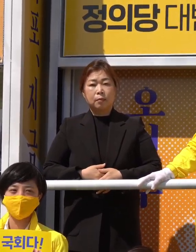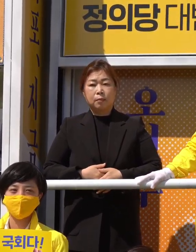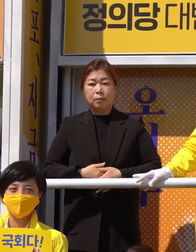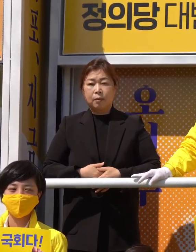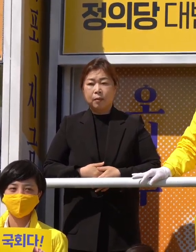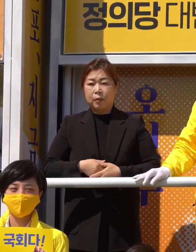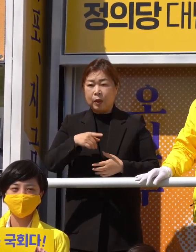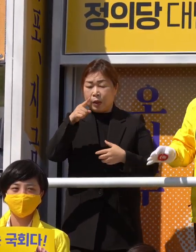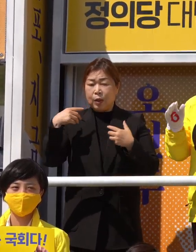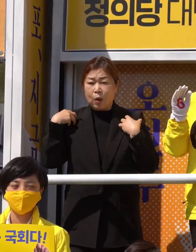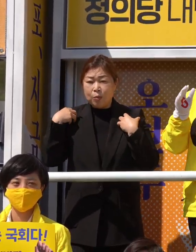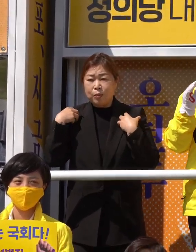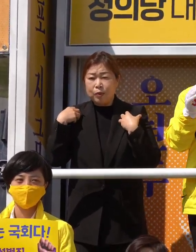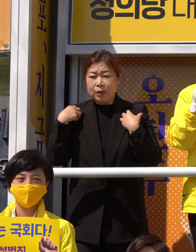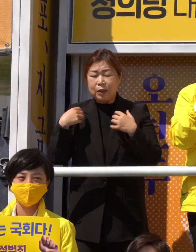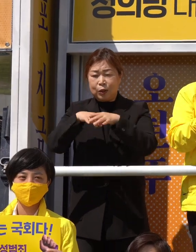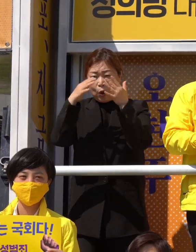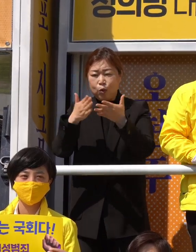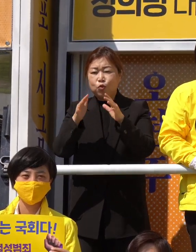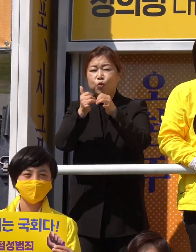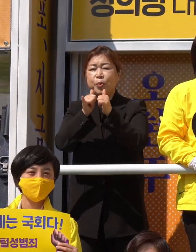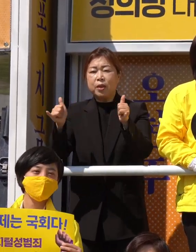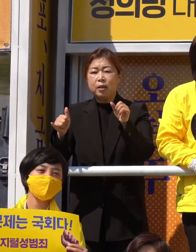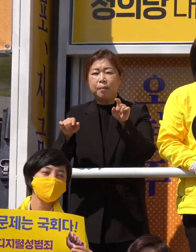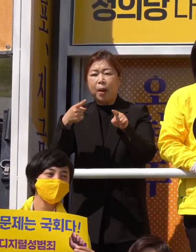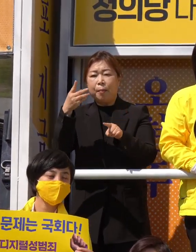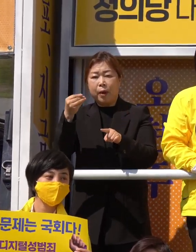전 국민 1만 원, 전 국민 100만 원